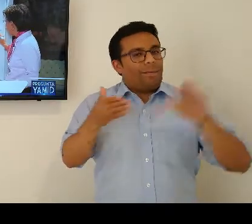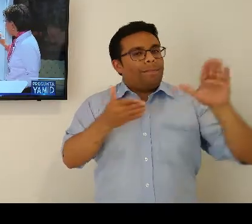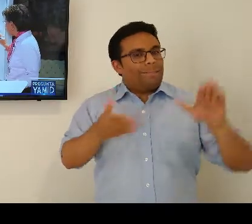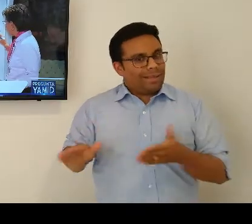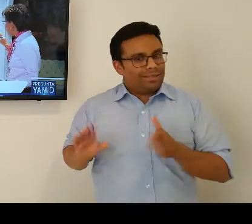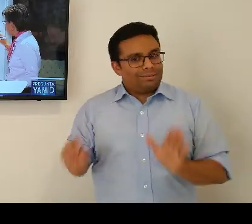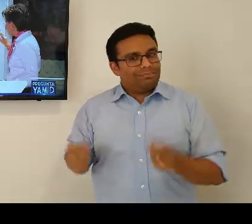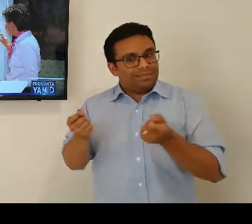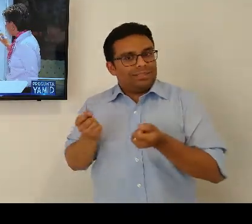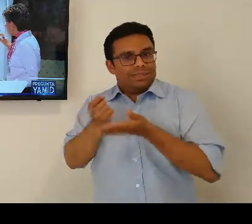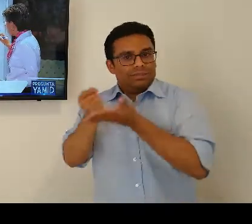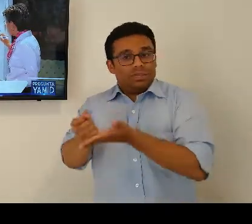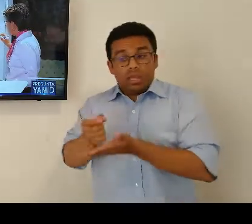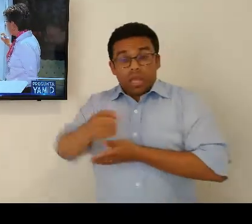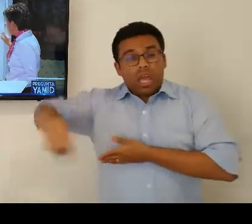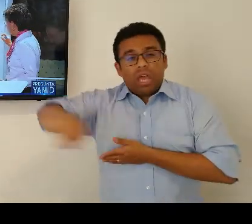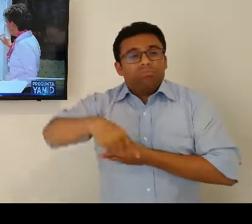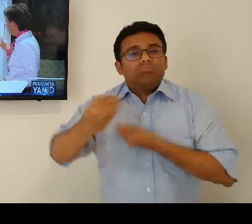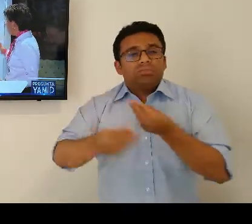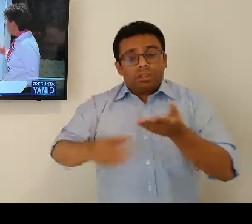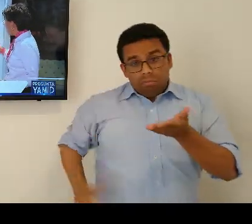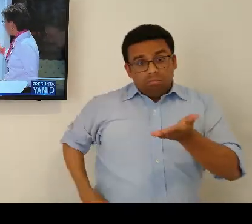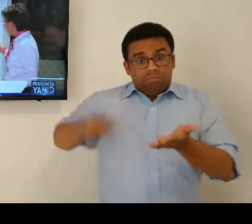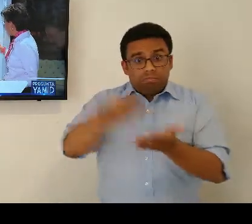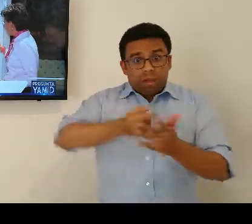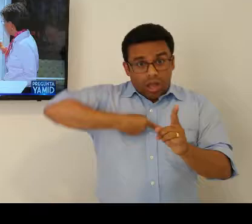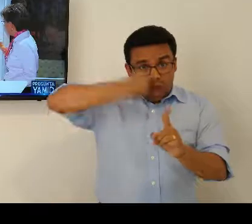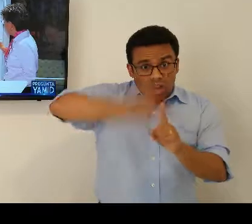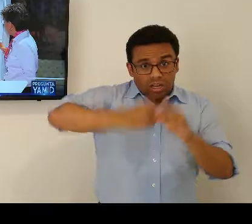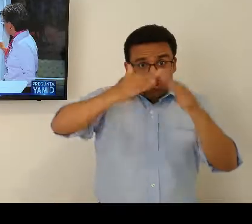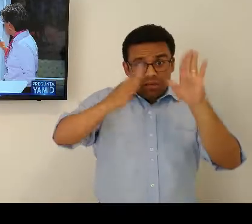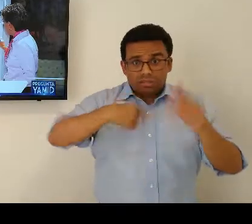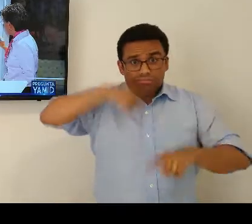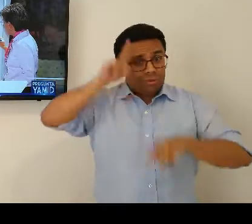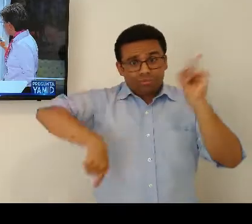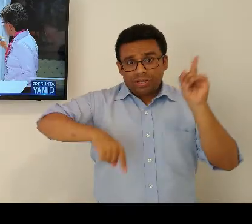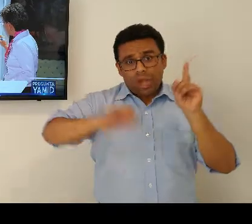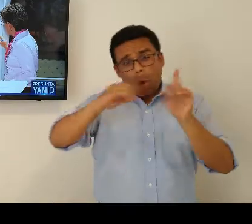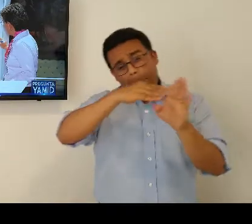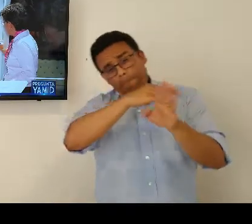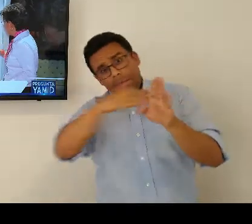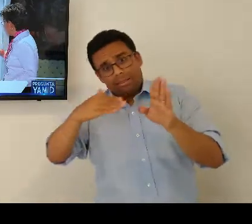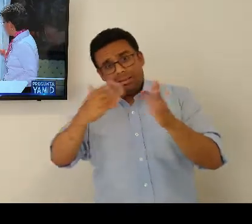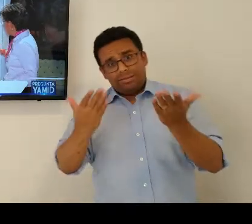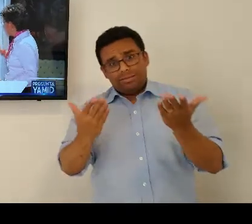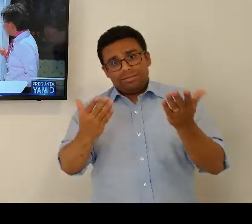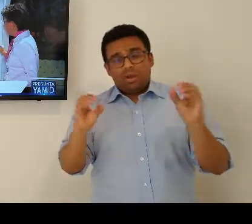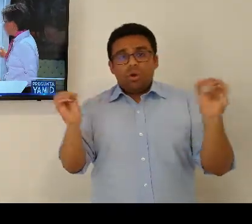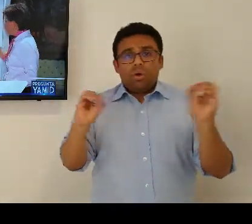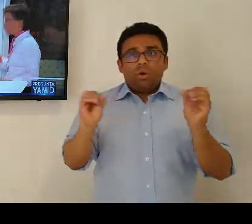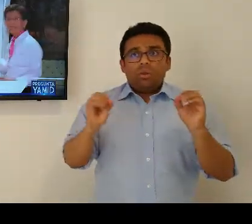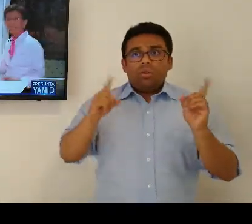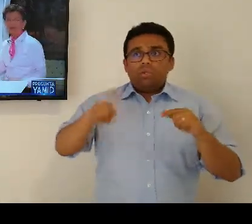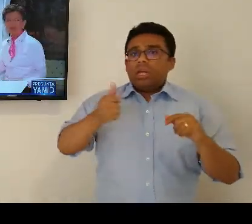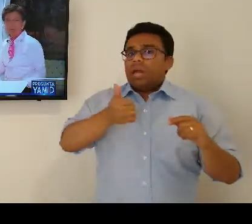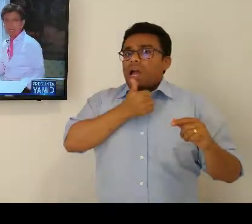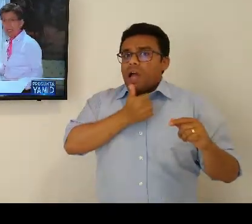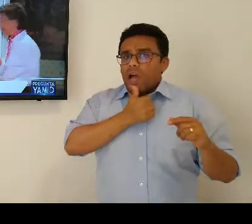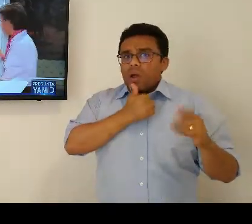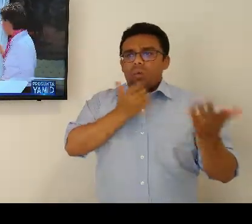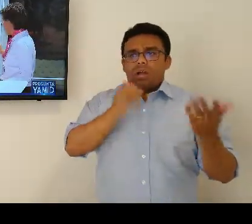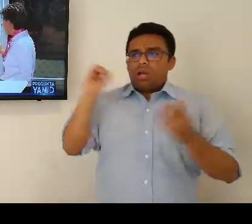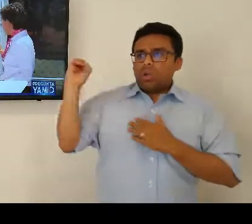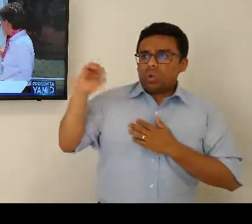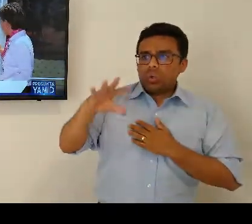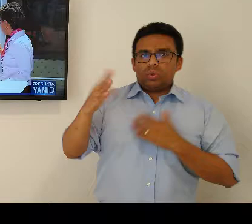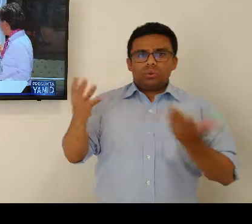Esta es gente que no va a poder pagar arriendo o no lo va a poder pagar completo. Servicios públicos y cualquier costo que